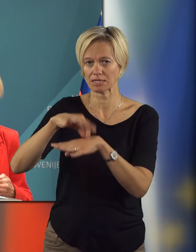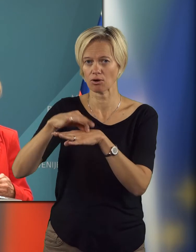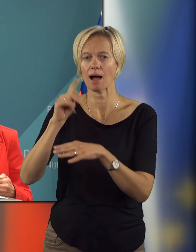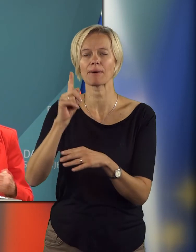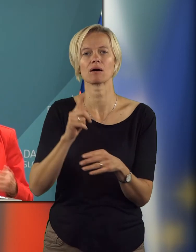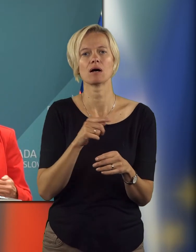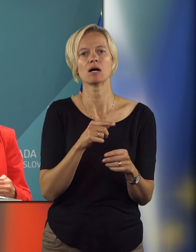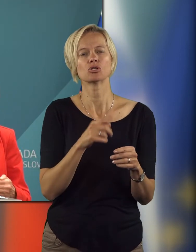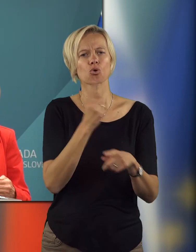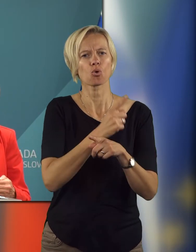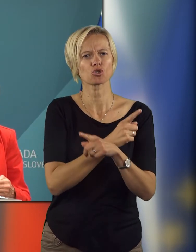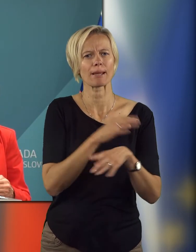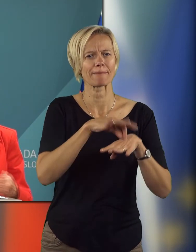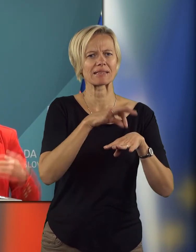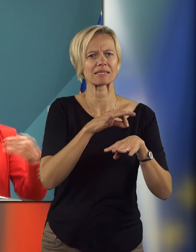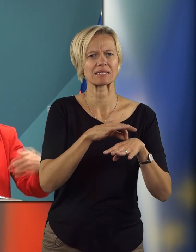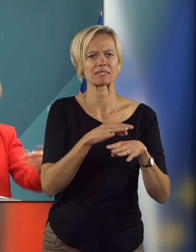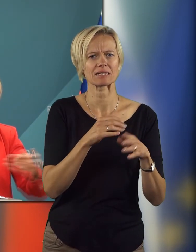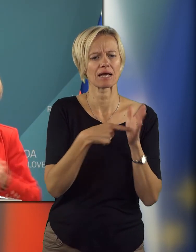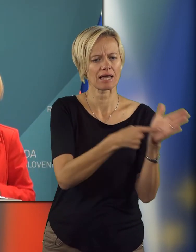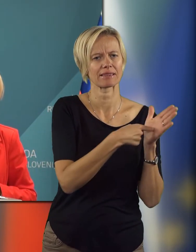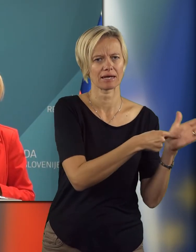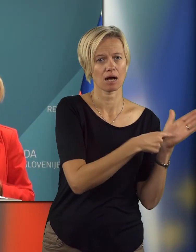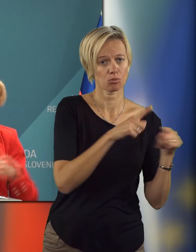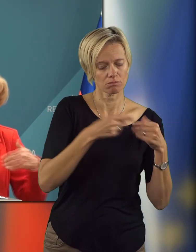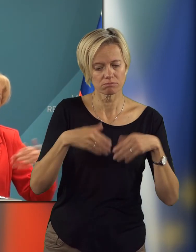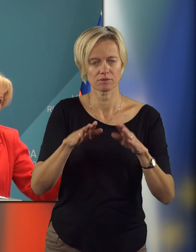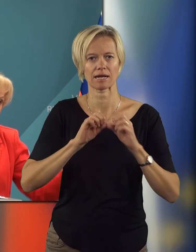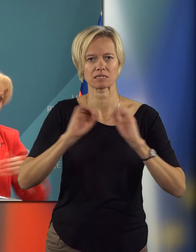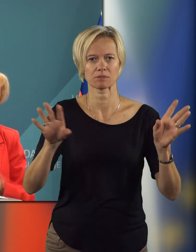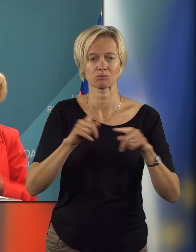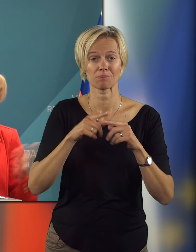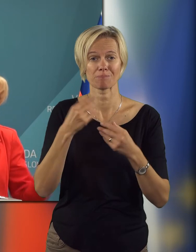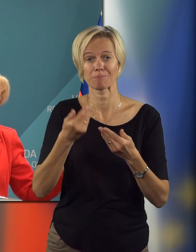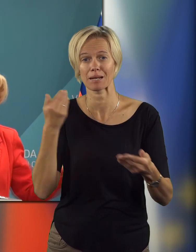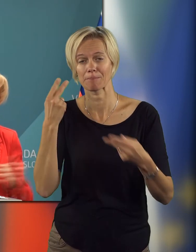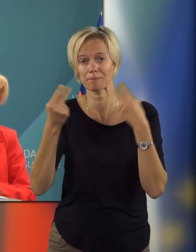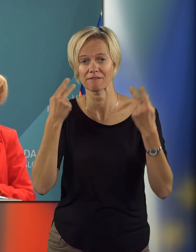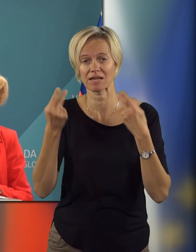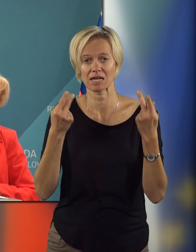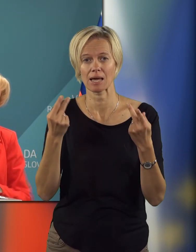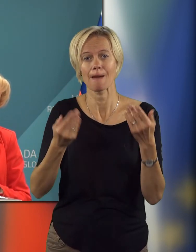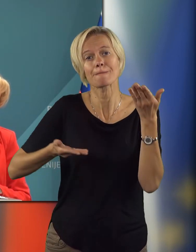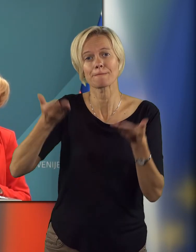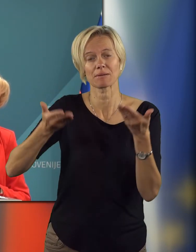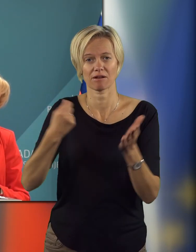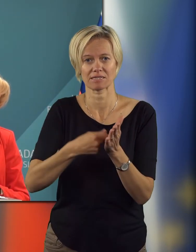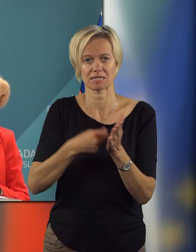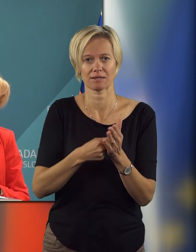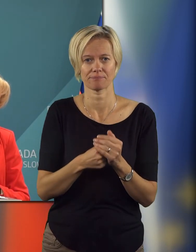so za to določene medicinske indikacije in potem se gre v razpis in se prej preveri primerljive